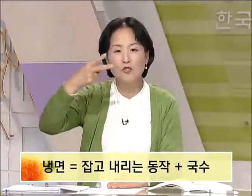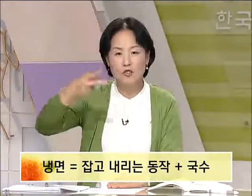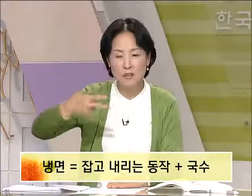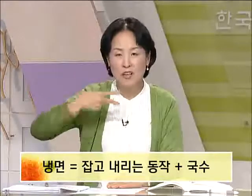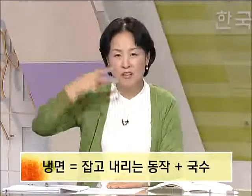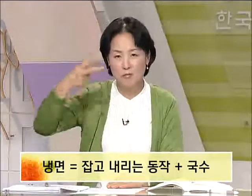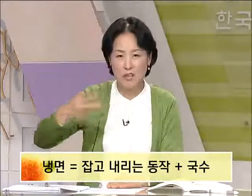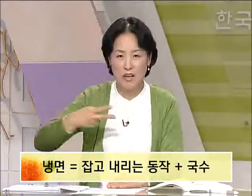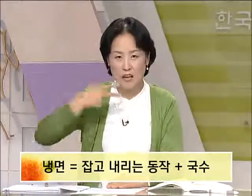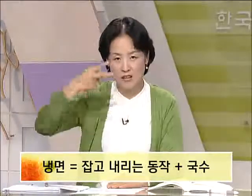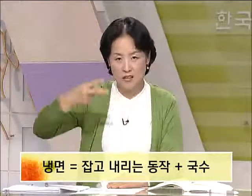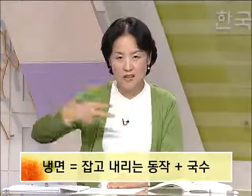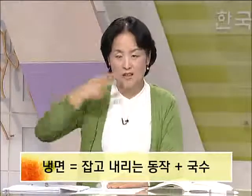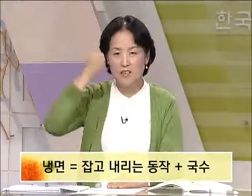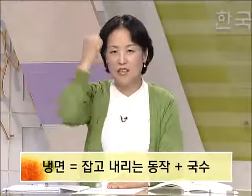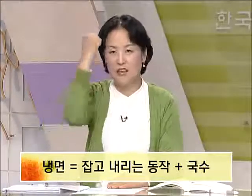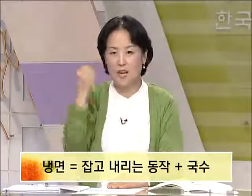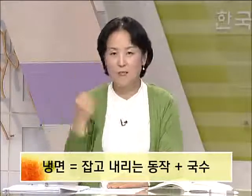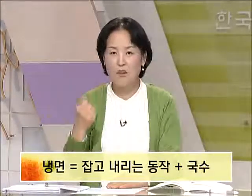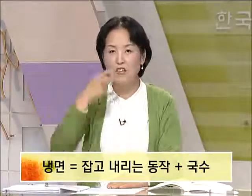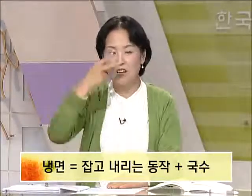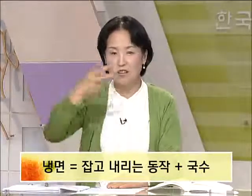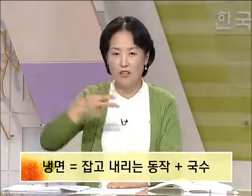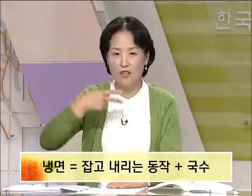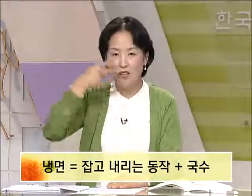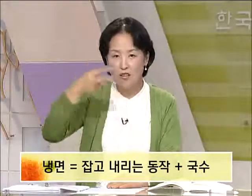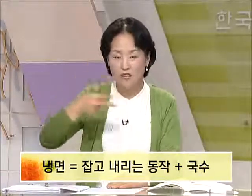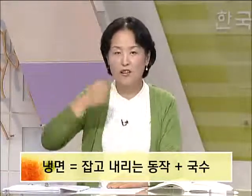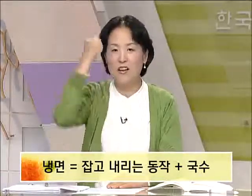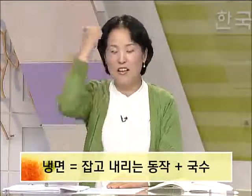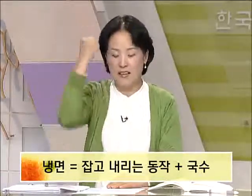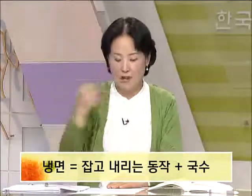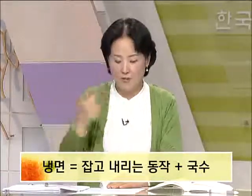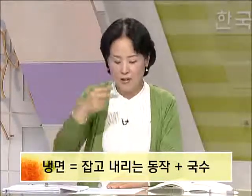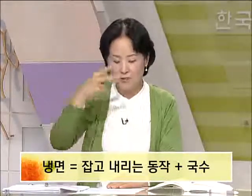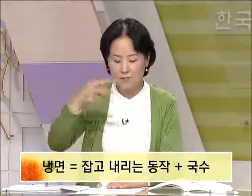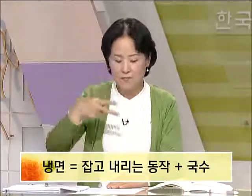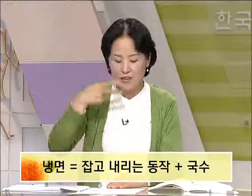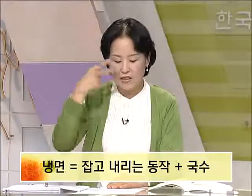해주시면 되겠습니다. 자, 냉면이 되겠죠? 냉면. 자,